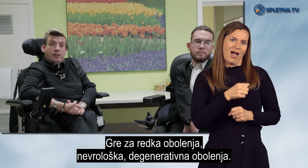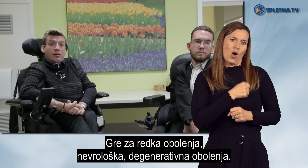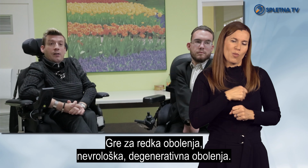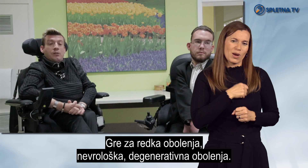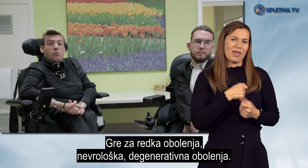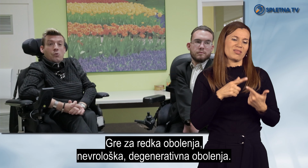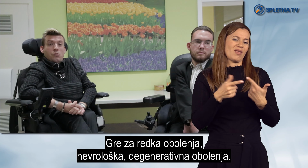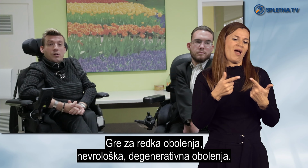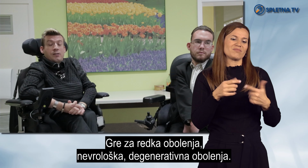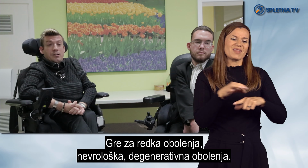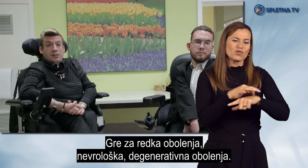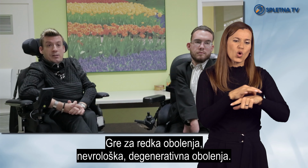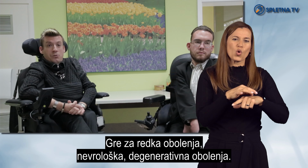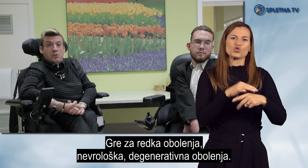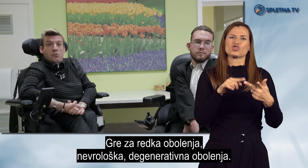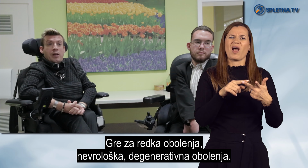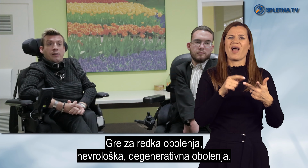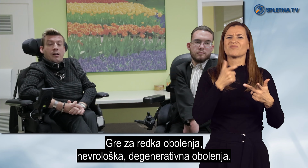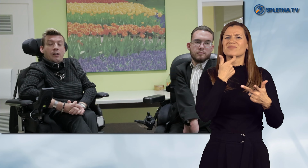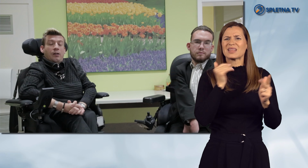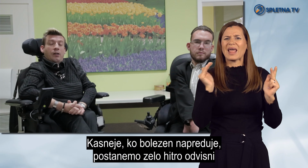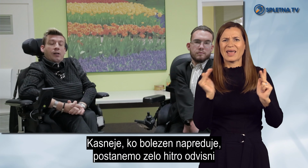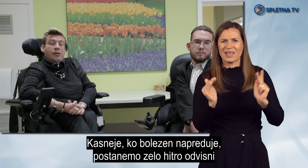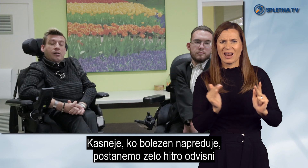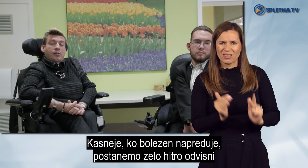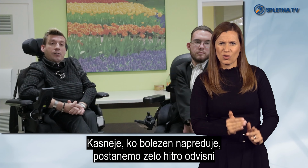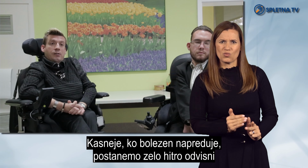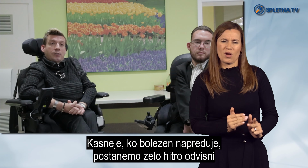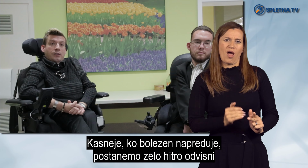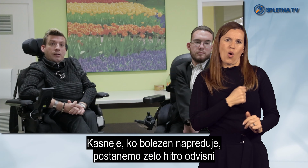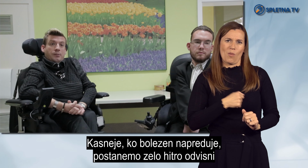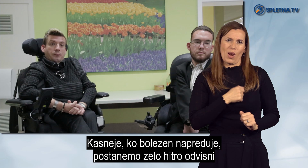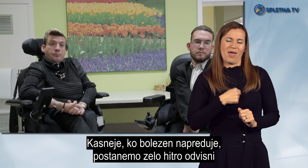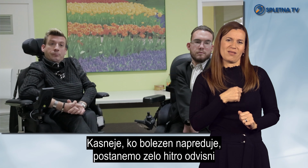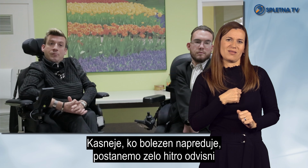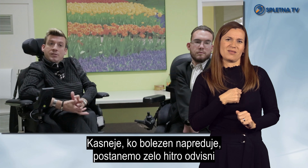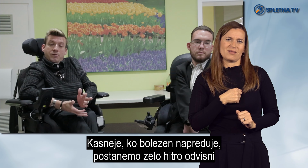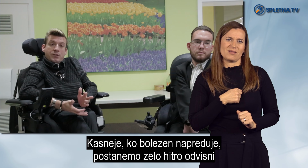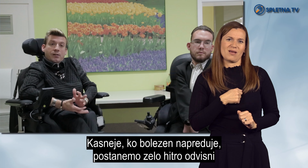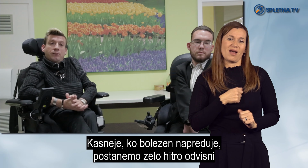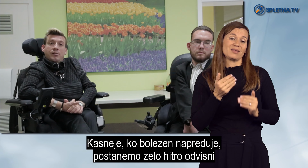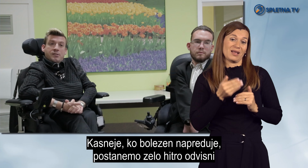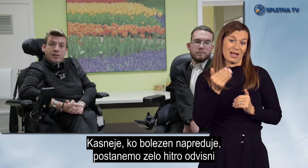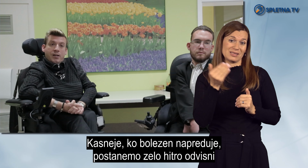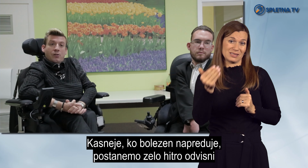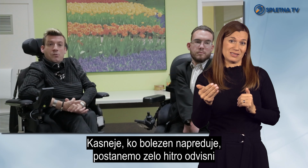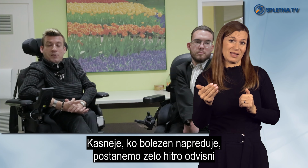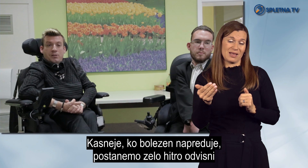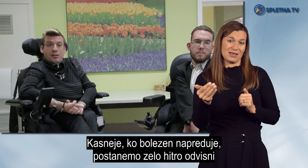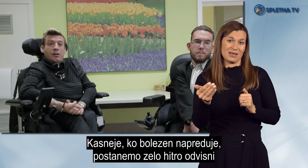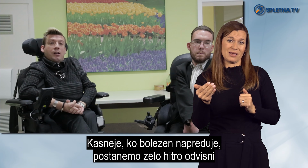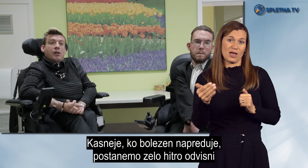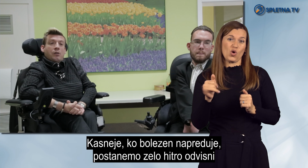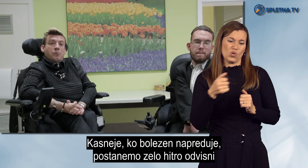obolenja, nevrološka, degenerativna obolenja in seveda kasneje,